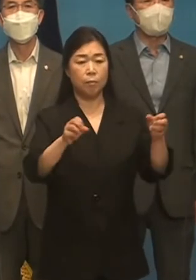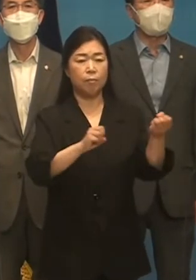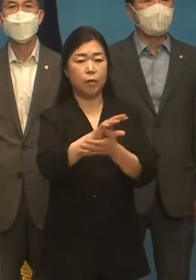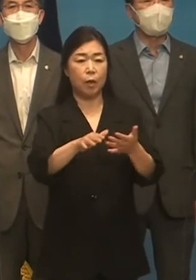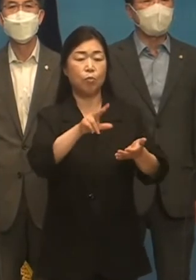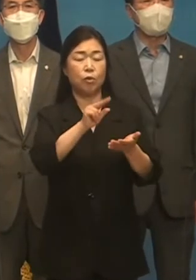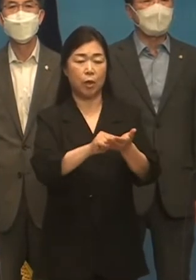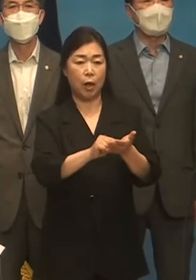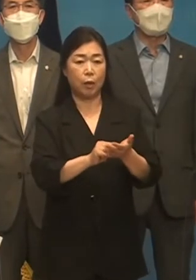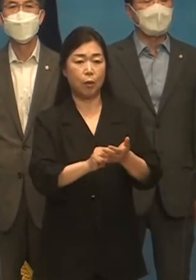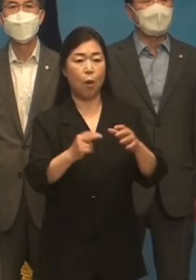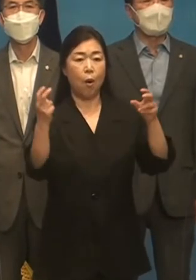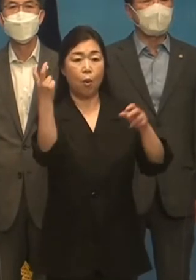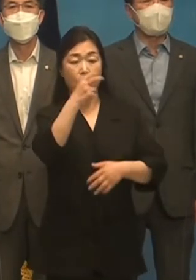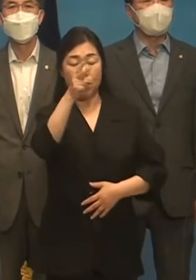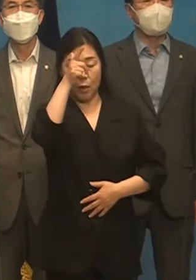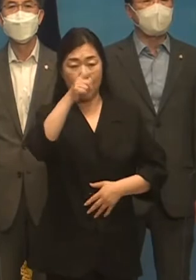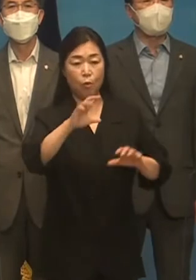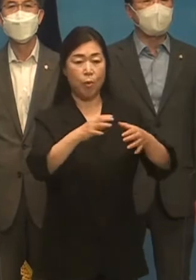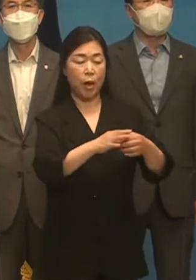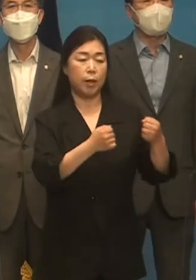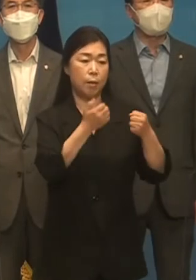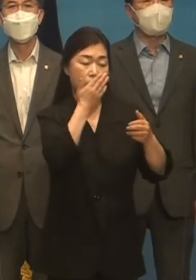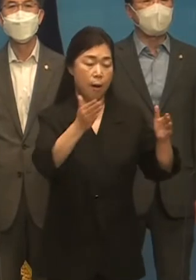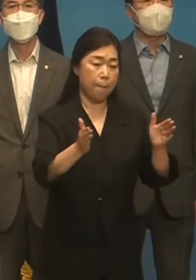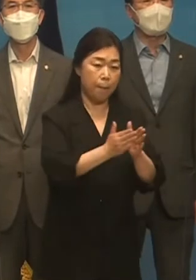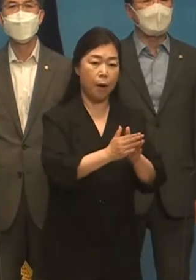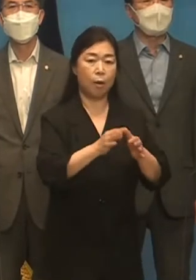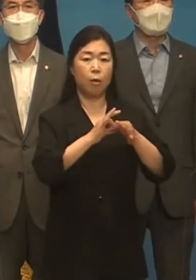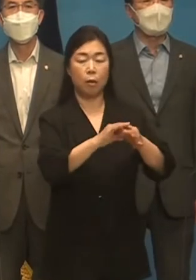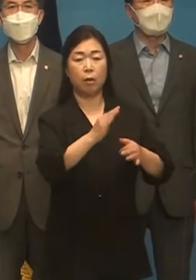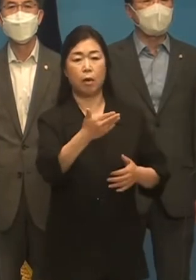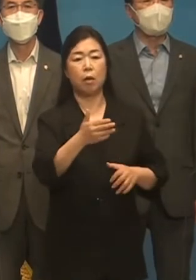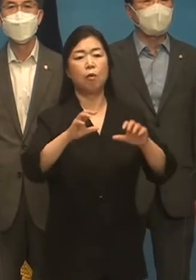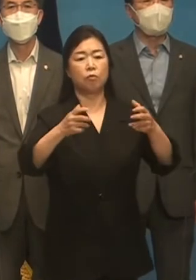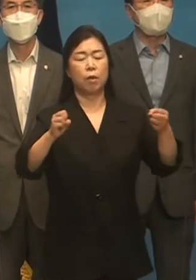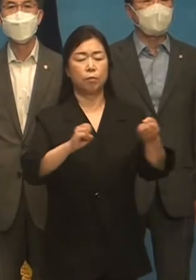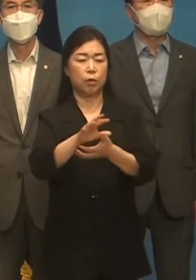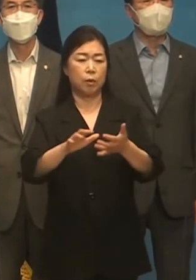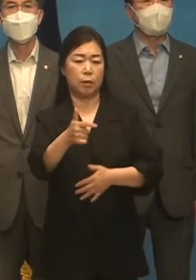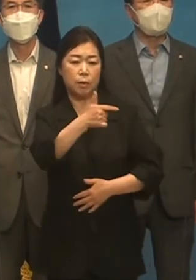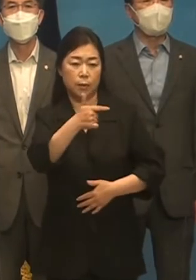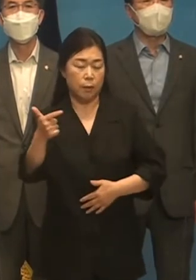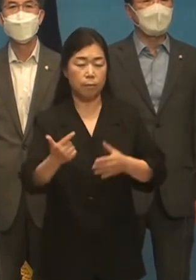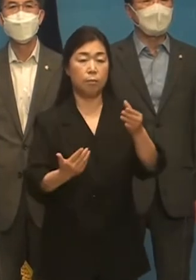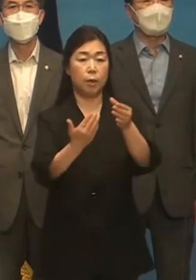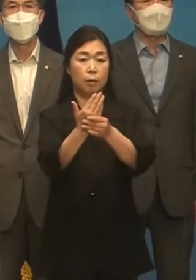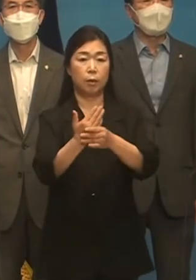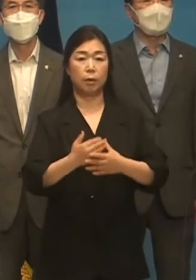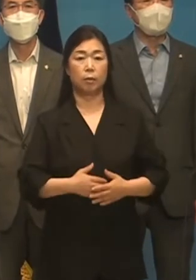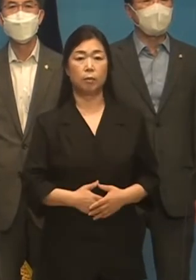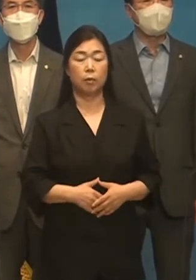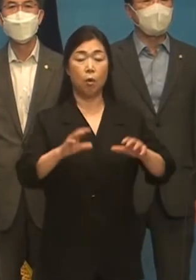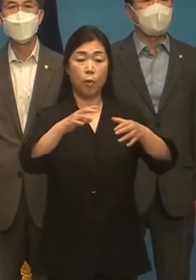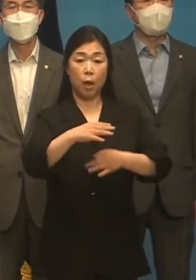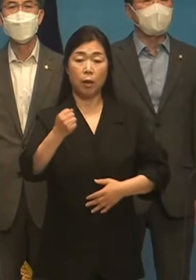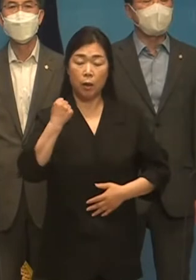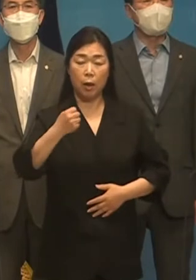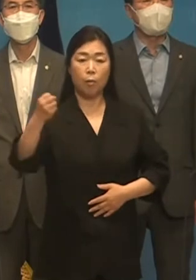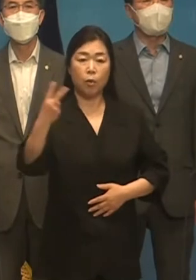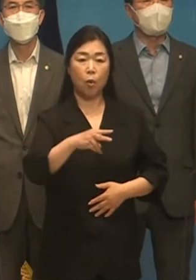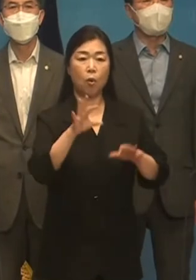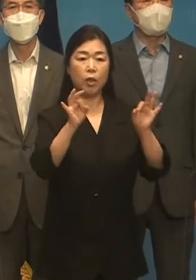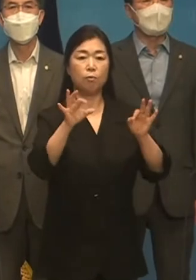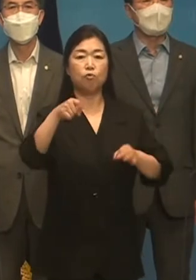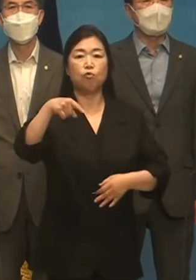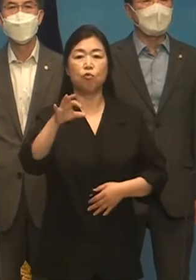검찰농단이자 검찰과 국민의힘이 연계된 국기문란 대형 게이트입니다. 국민의힘과